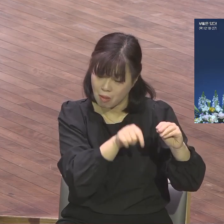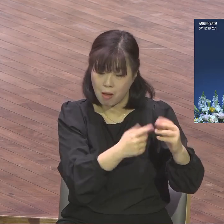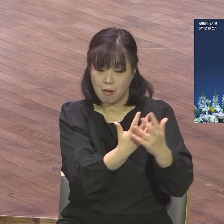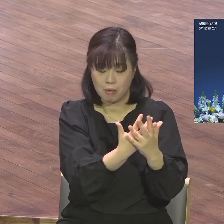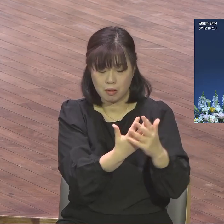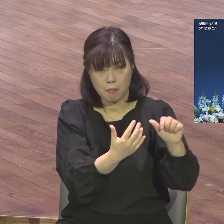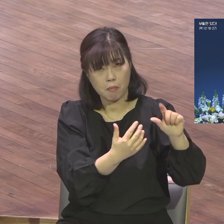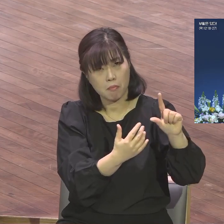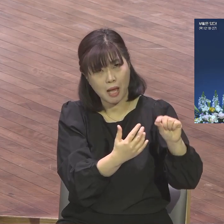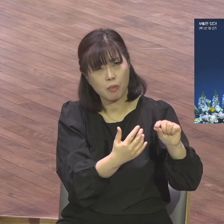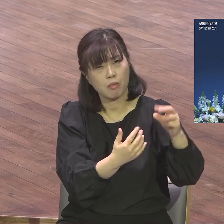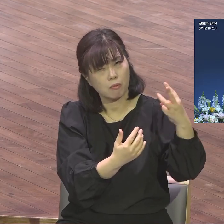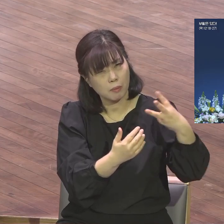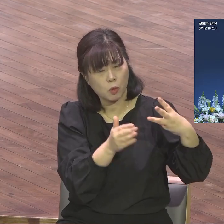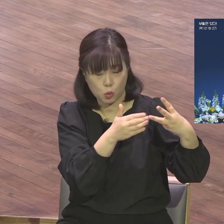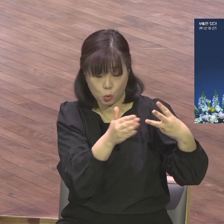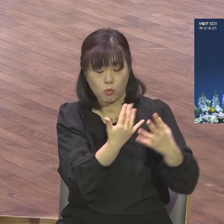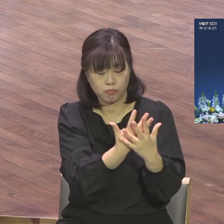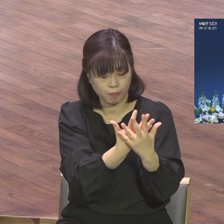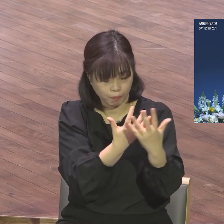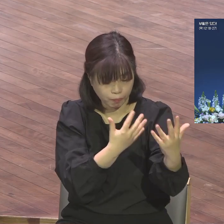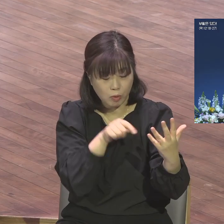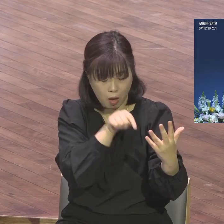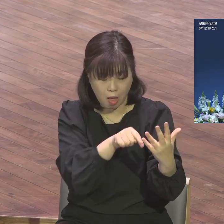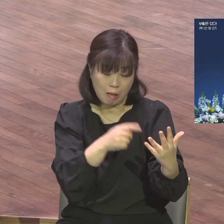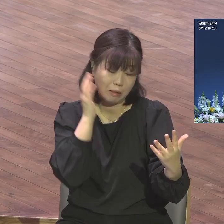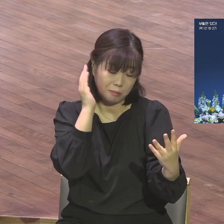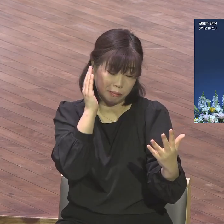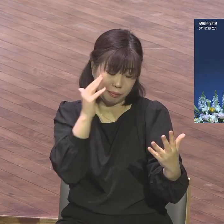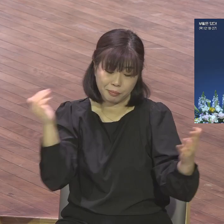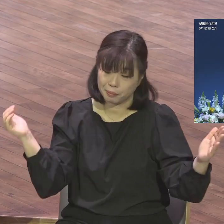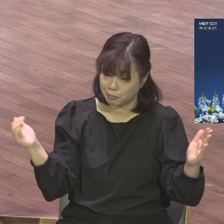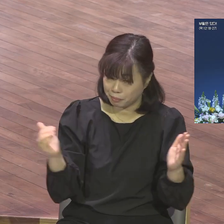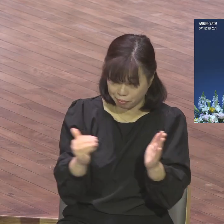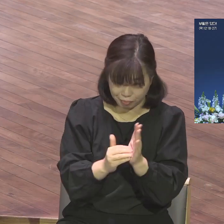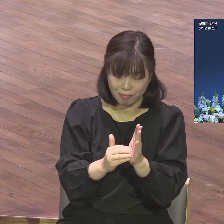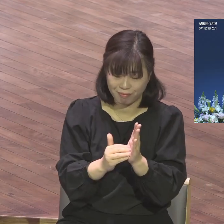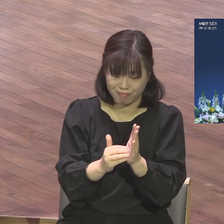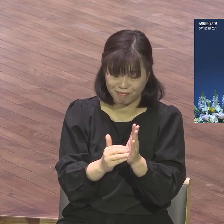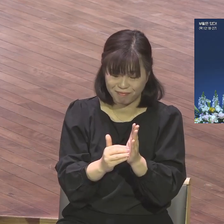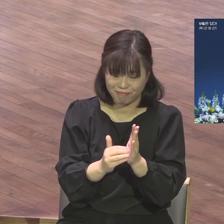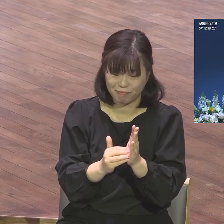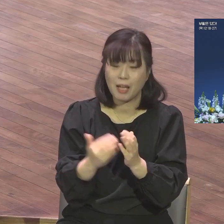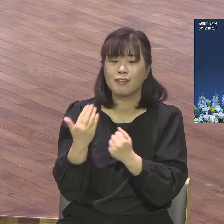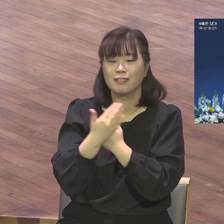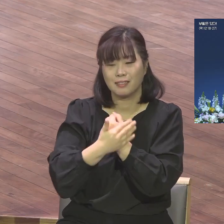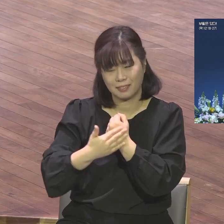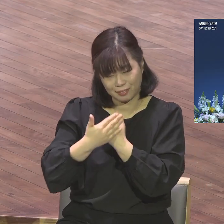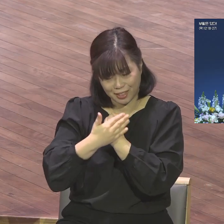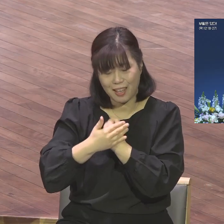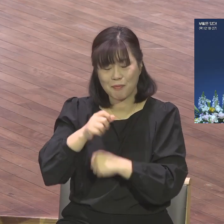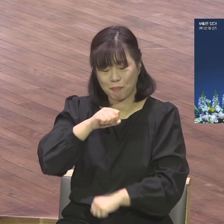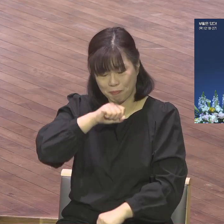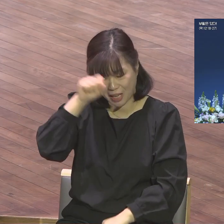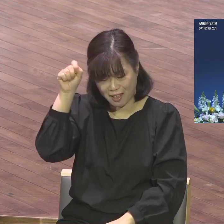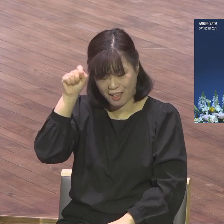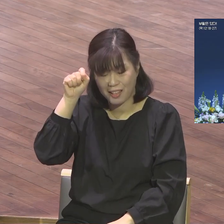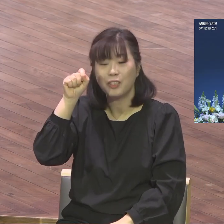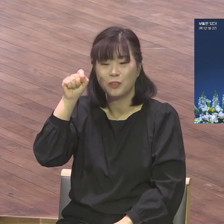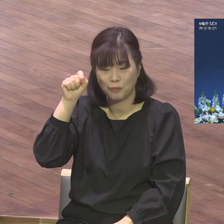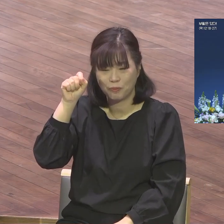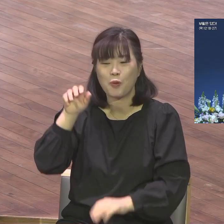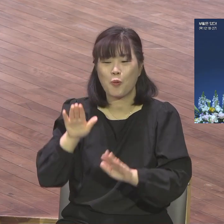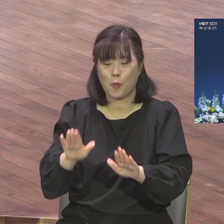파키스탄 땅을 처음 밟았는데 영적인 이 분위기가 너무나 뜨거웠습니다. 현장에